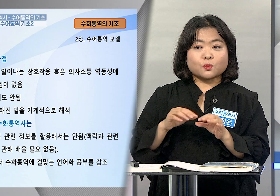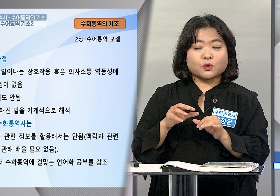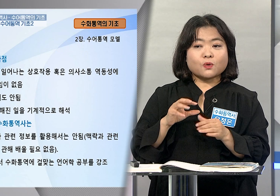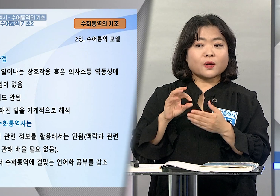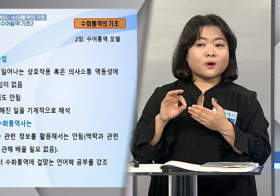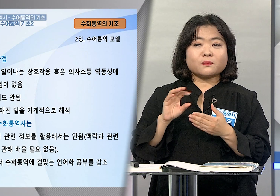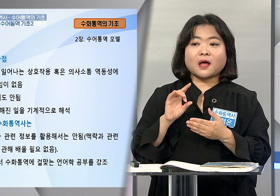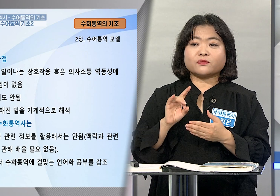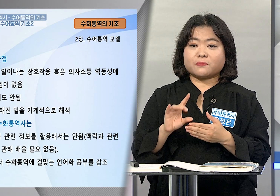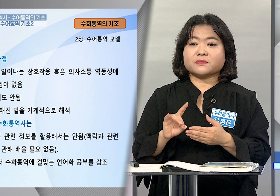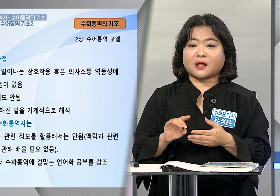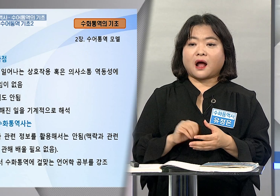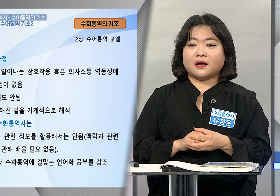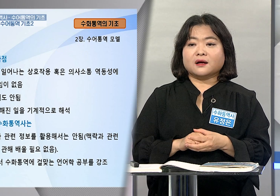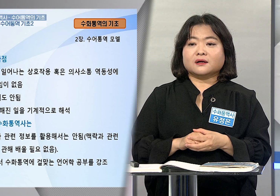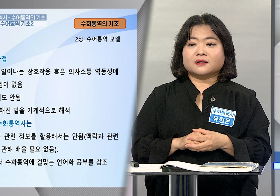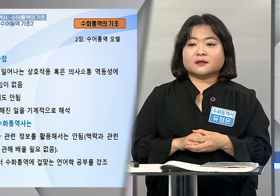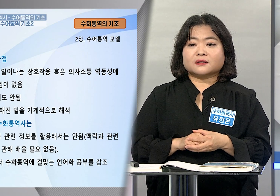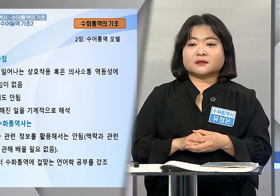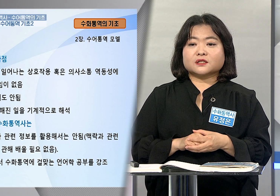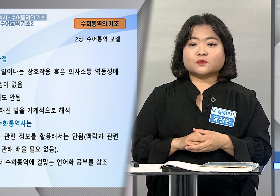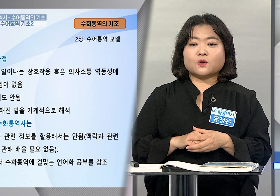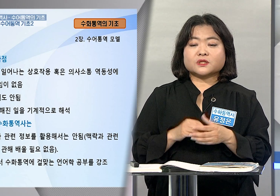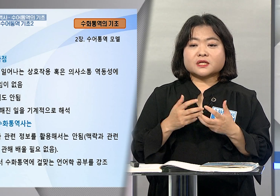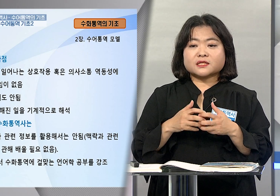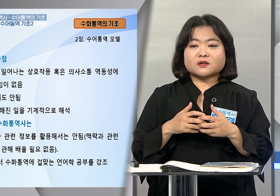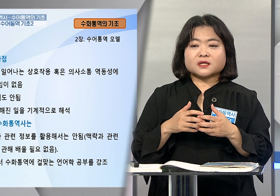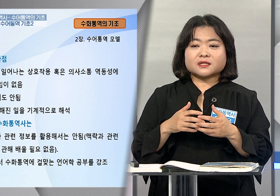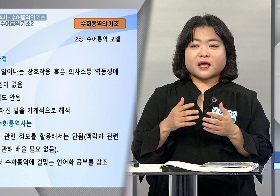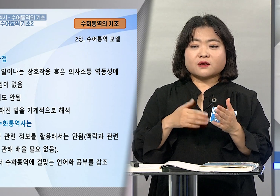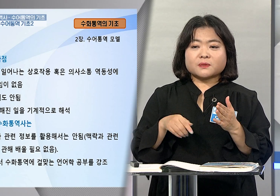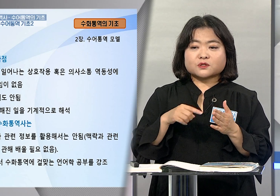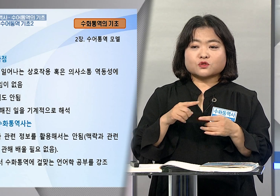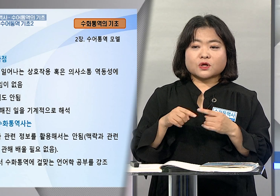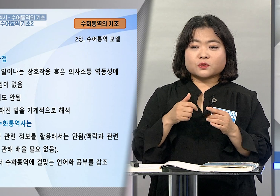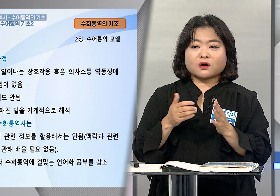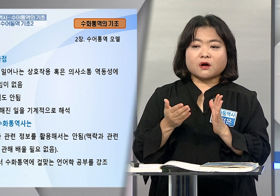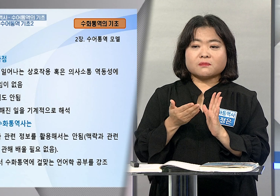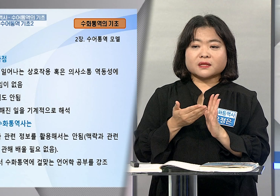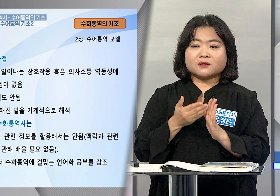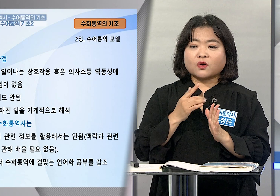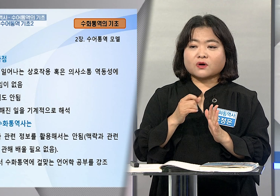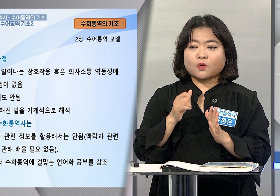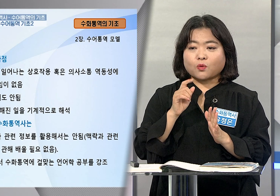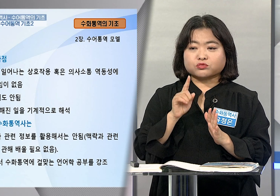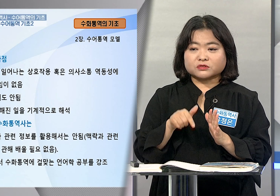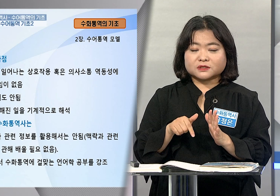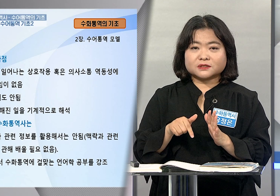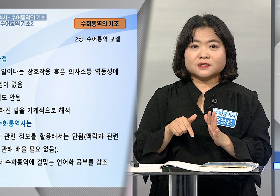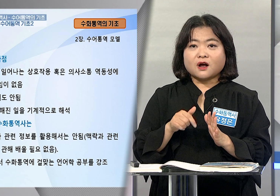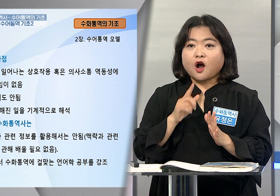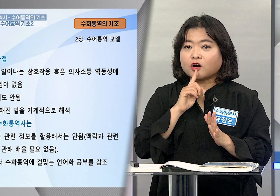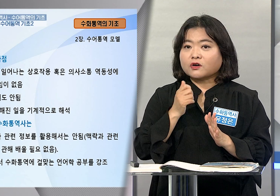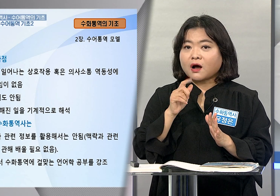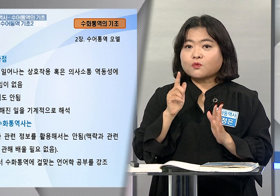정보를 활용하면 안 됩니다. 그리고 기계적인 개념에서 수화통에 걸맞는 언어학